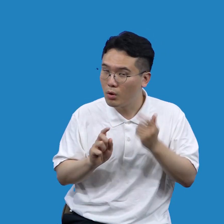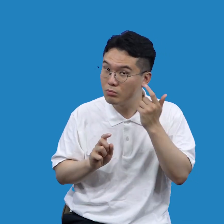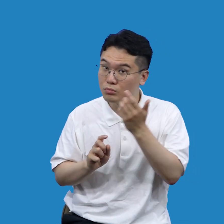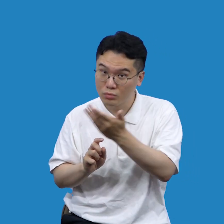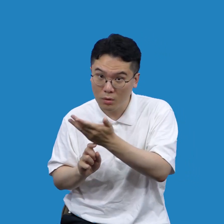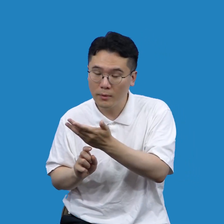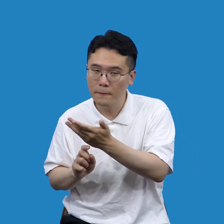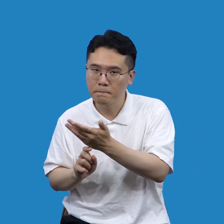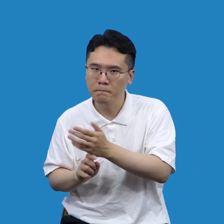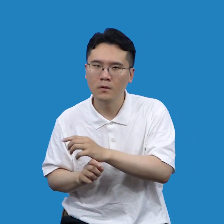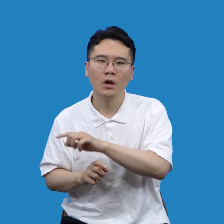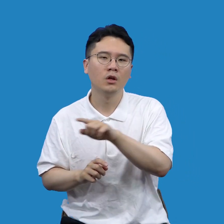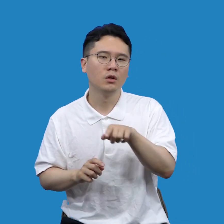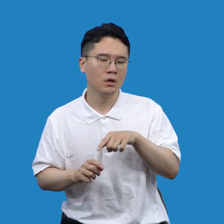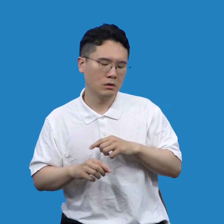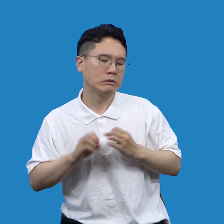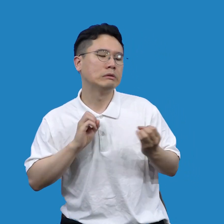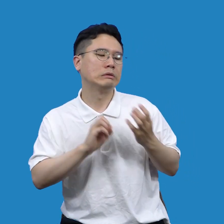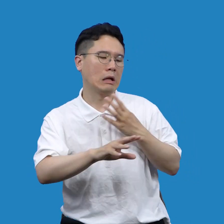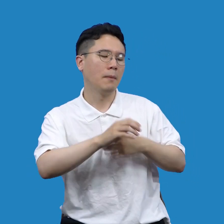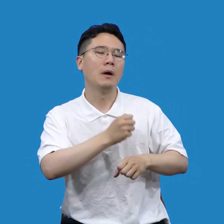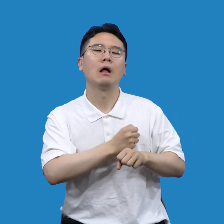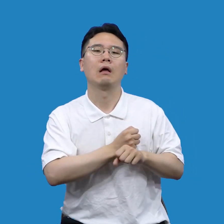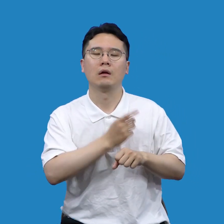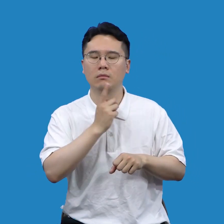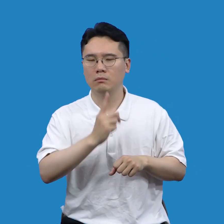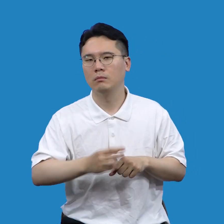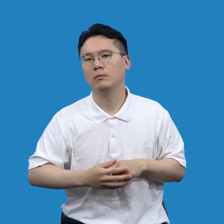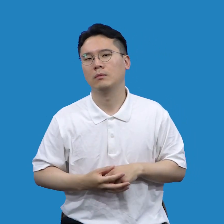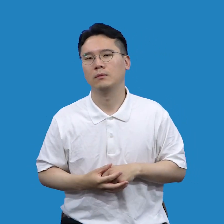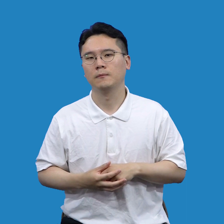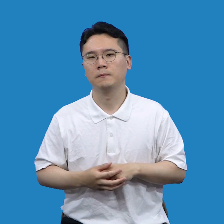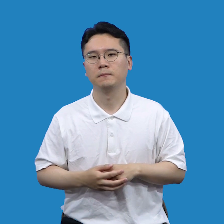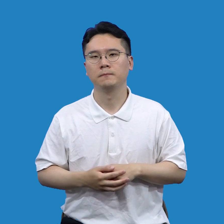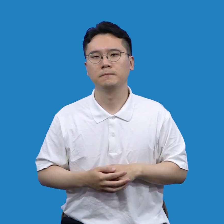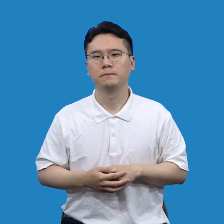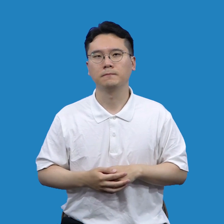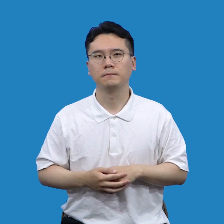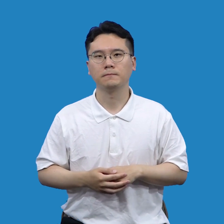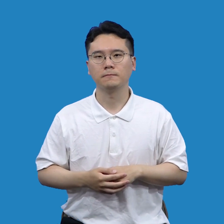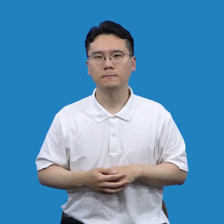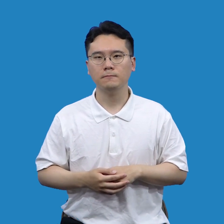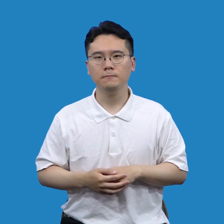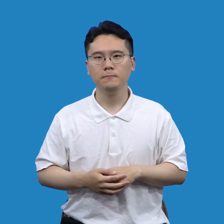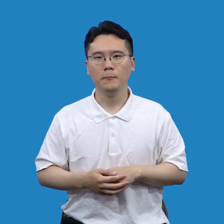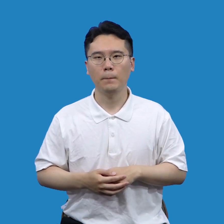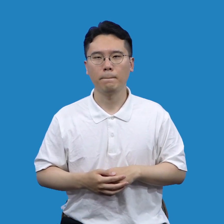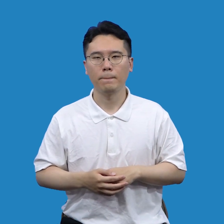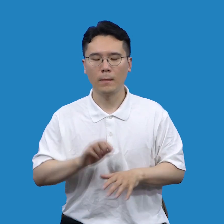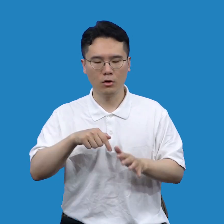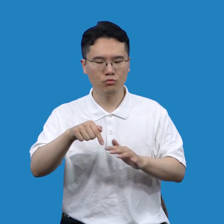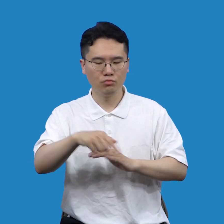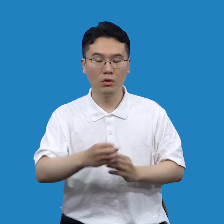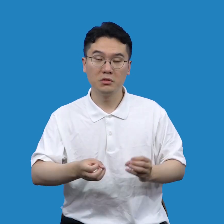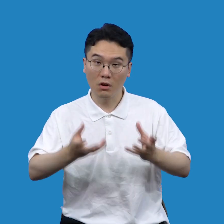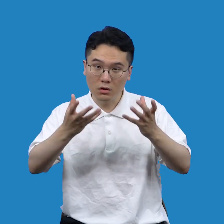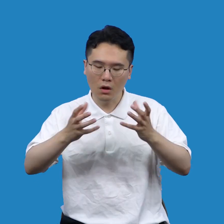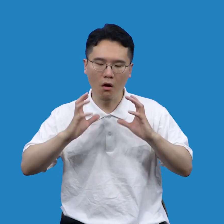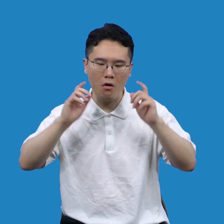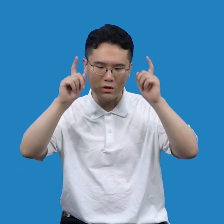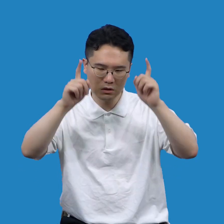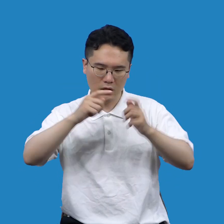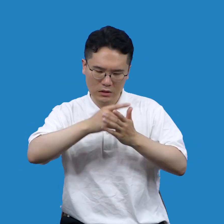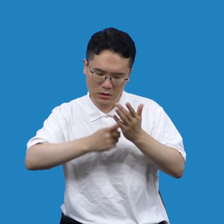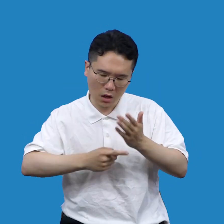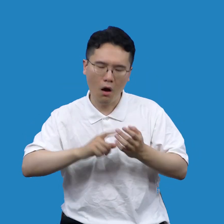하거든 그 의미를 잘 설명해라 이 말이에요. 자, 유월절은 어린 양의 희생을